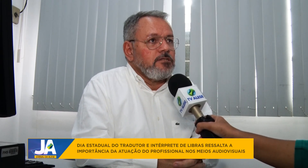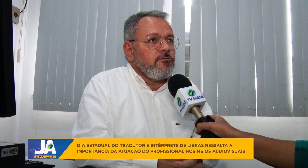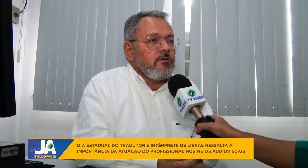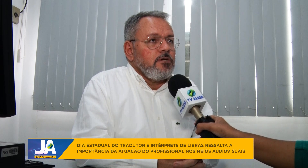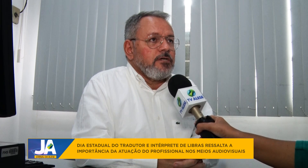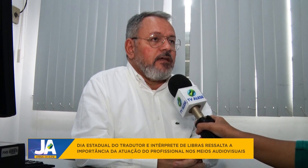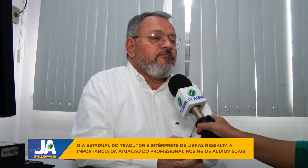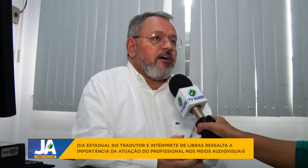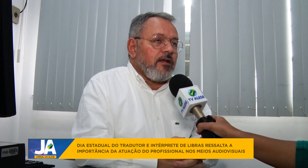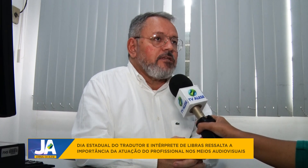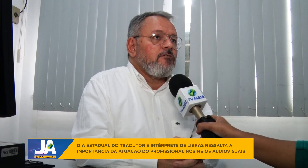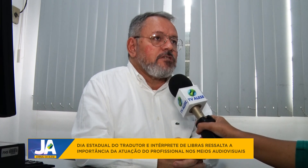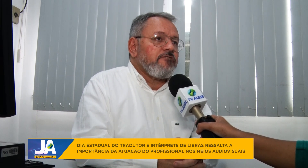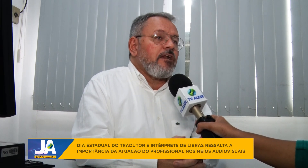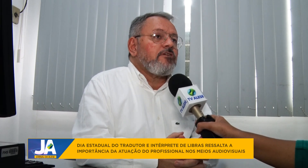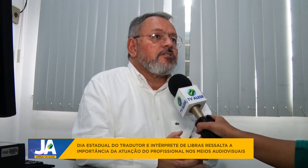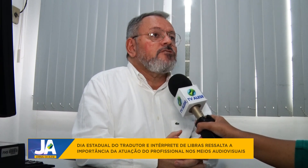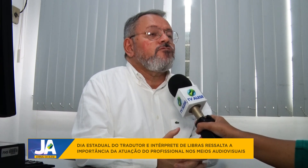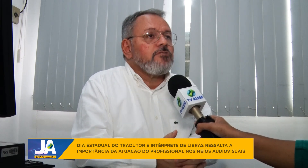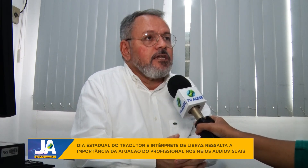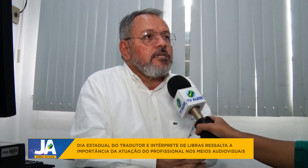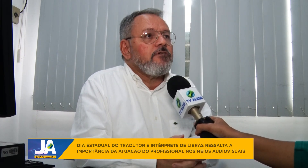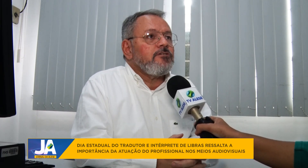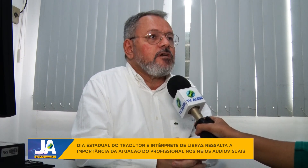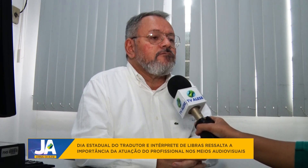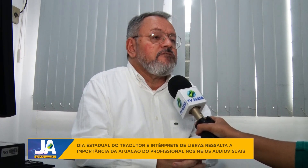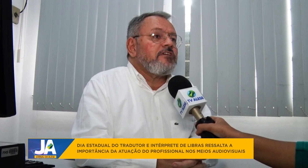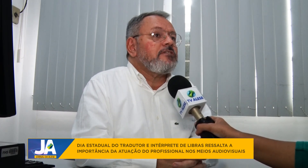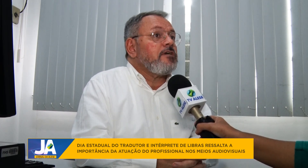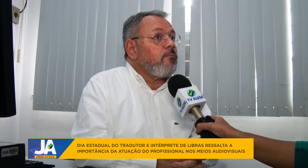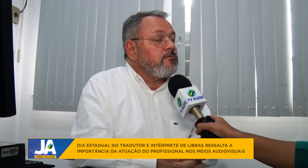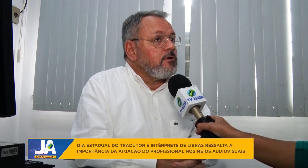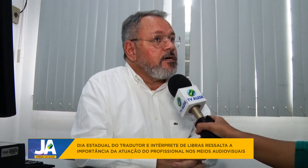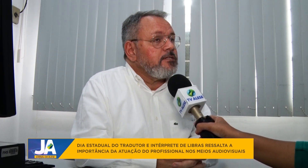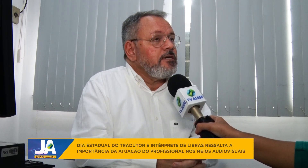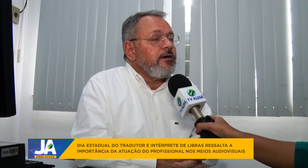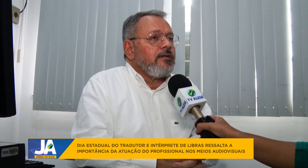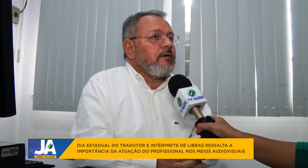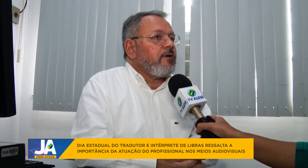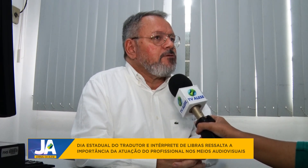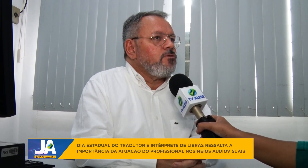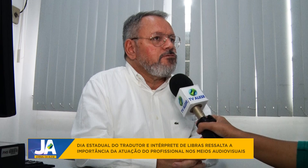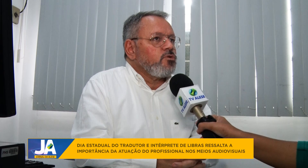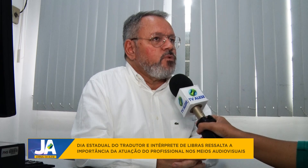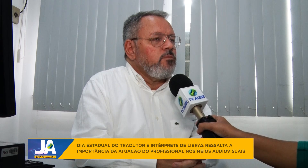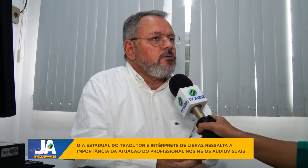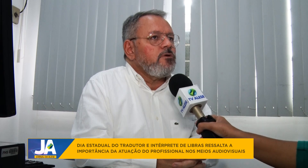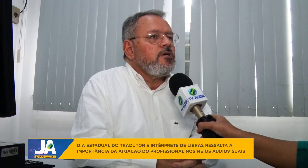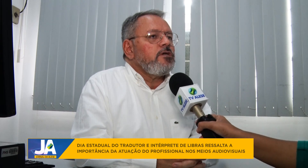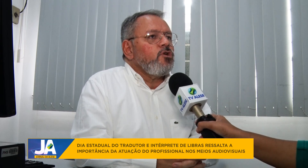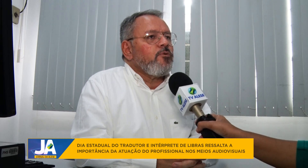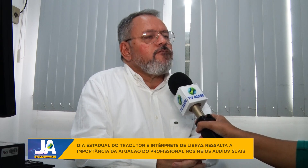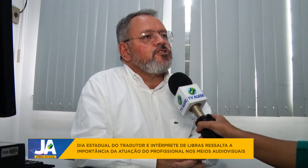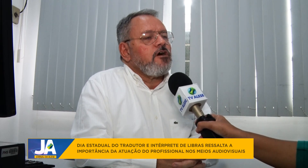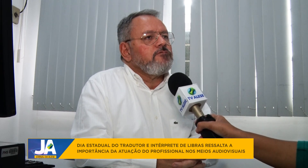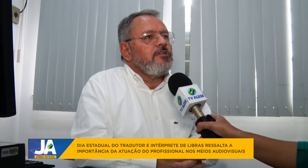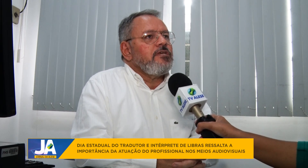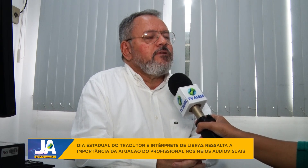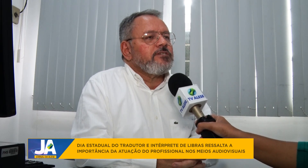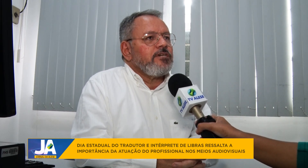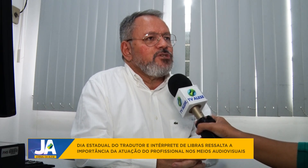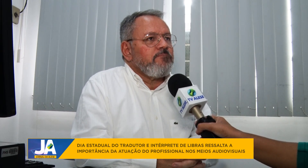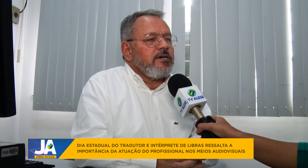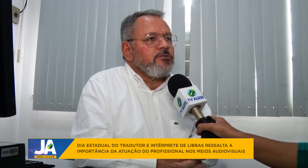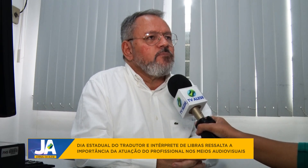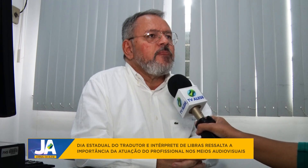no Brasil, quem fala línguas fala uma segunda língua, isso é um diferencial muito grande até para concurso público, e o profissional